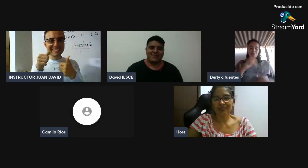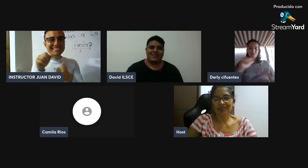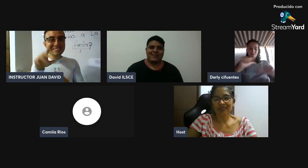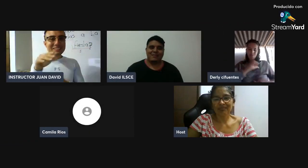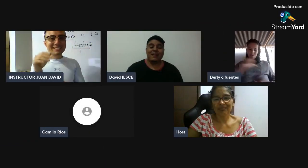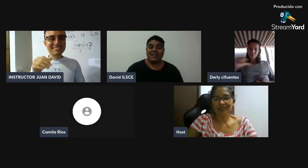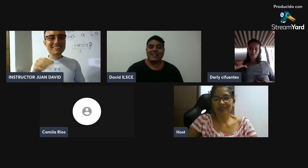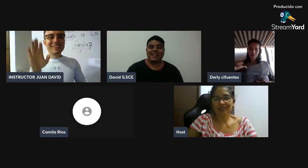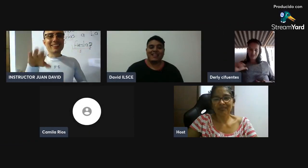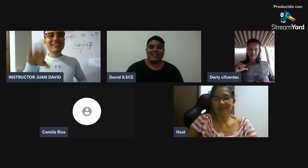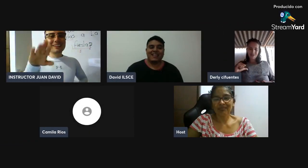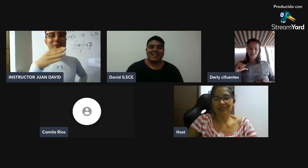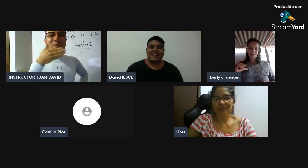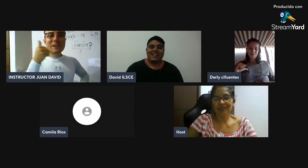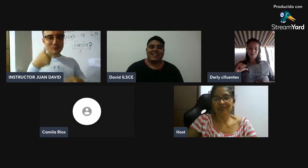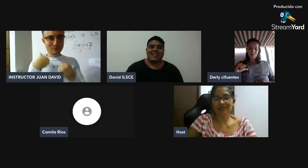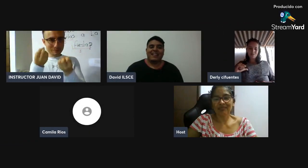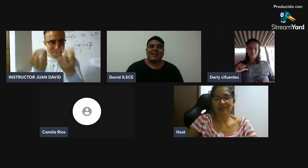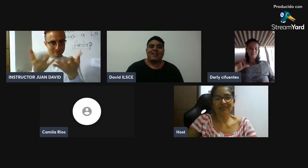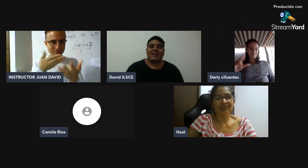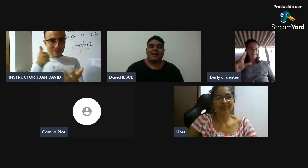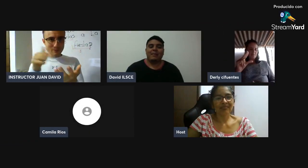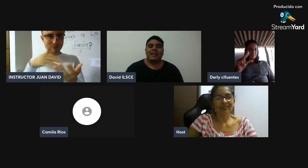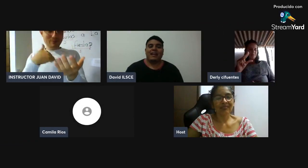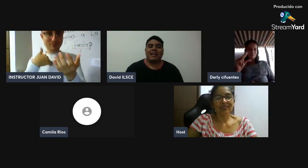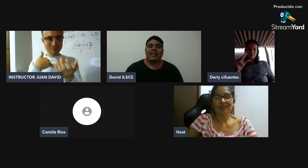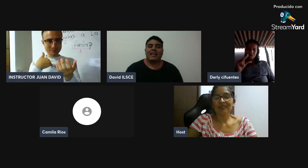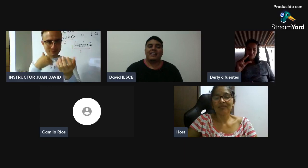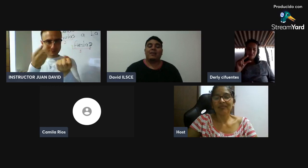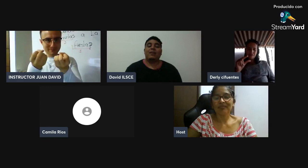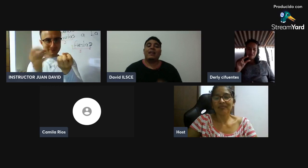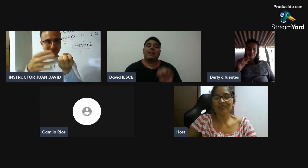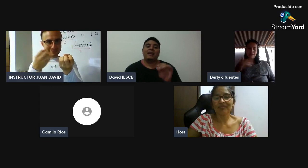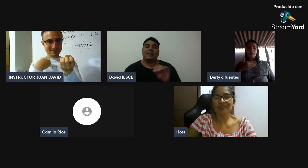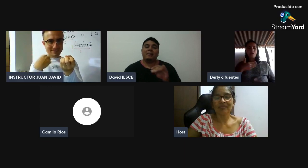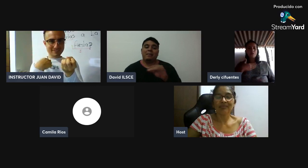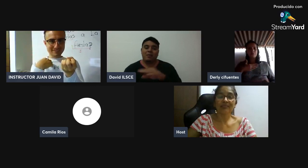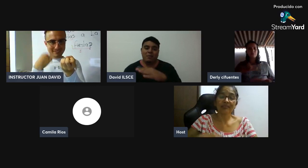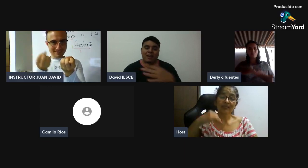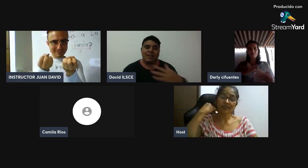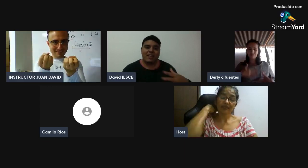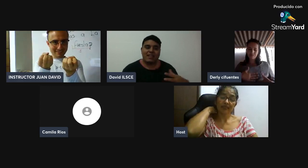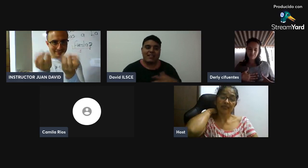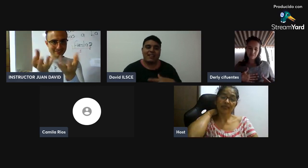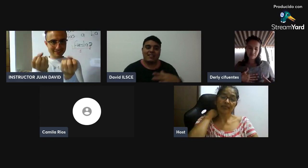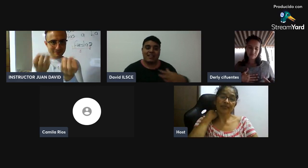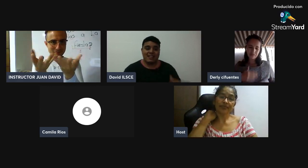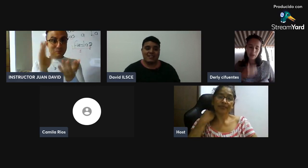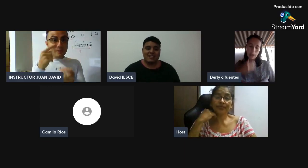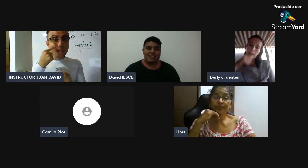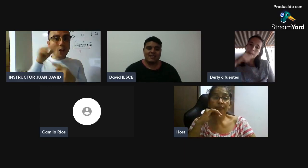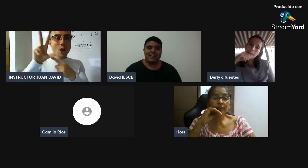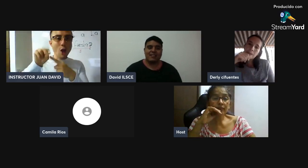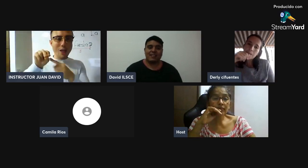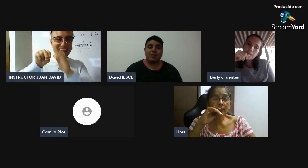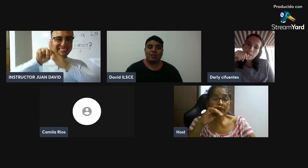bien mira te voy a dar más bien estas señas este orden